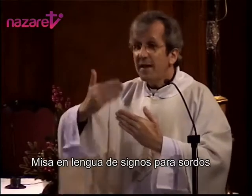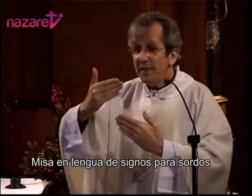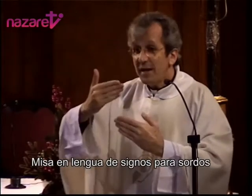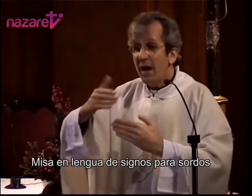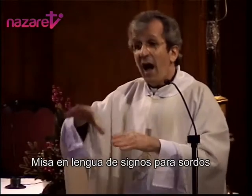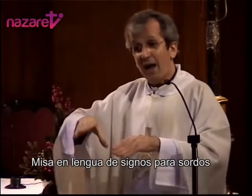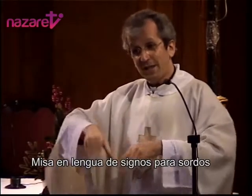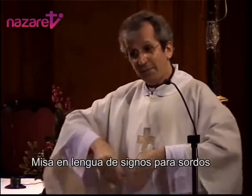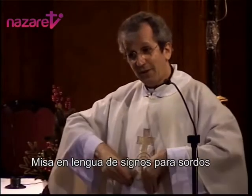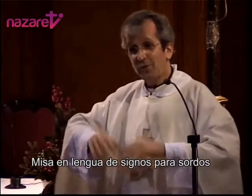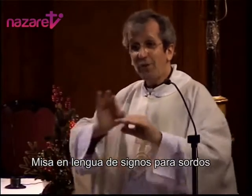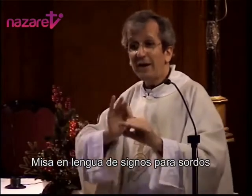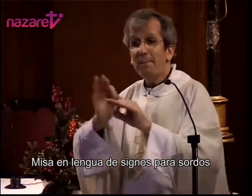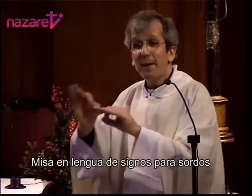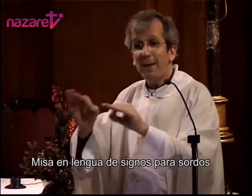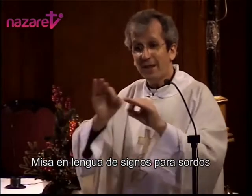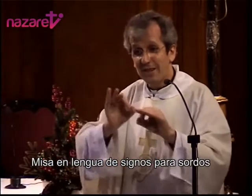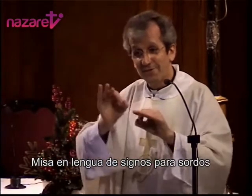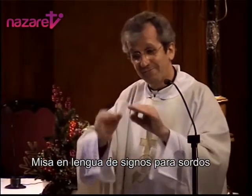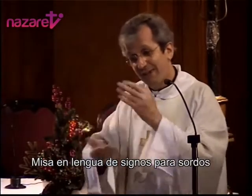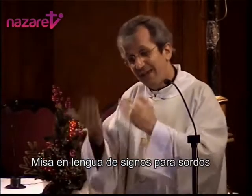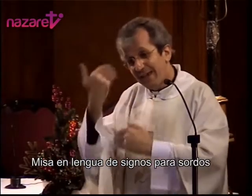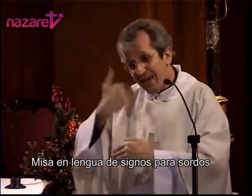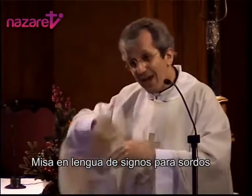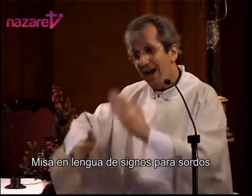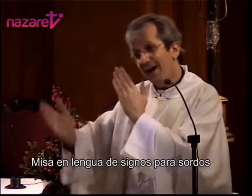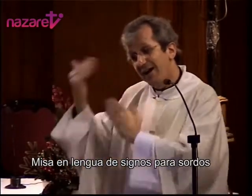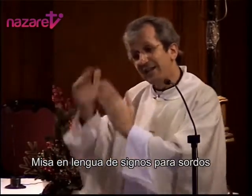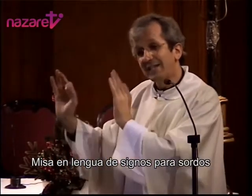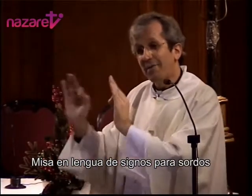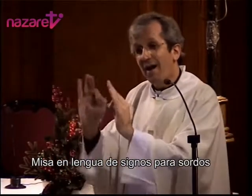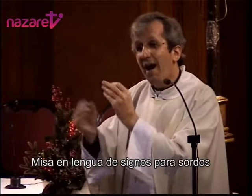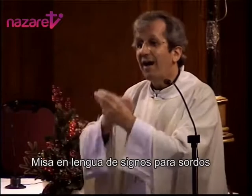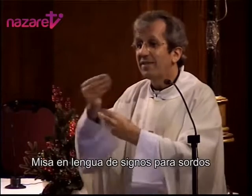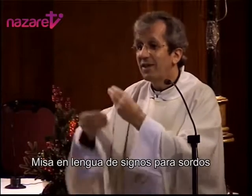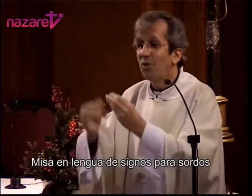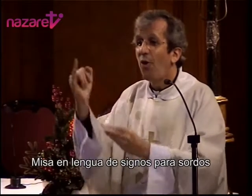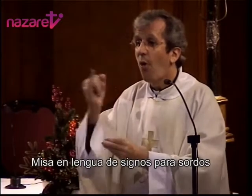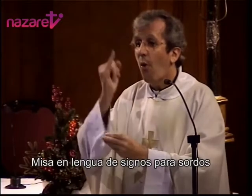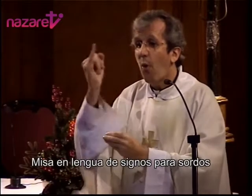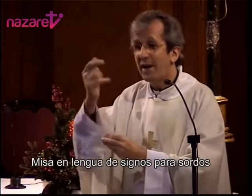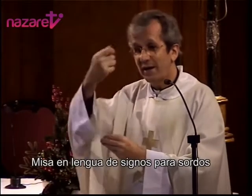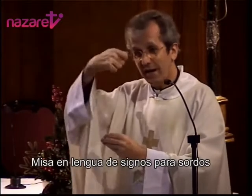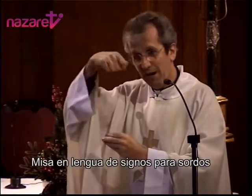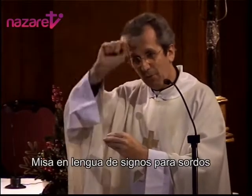empieza aceptando la preparación que ya estaba haciendo Juan el